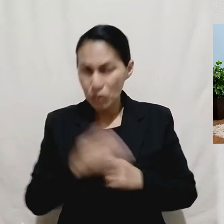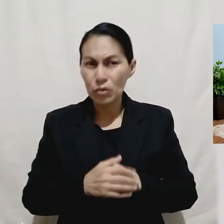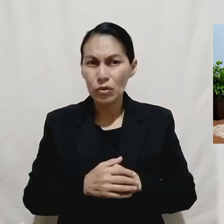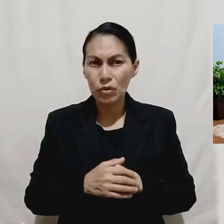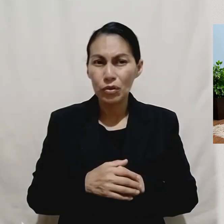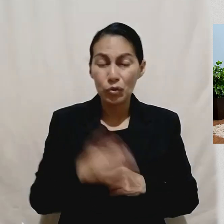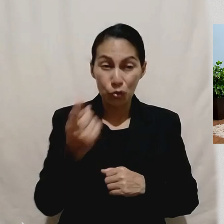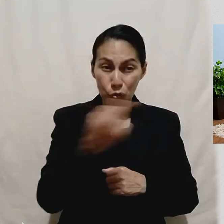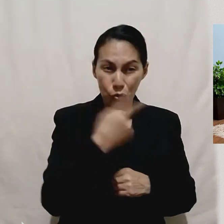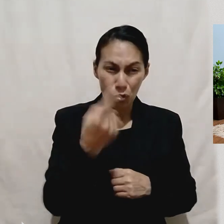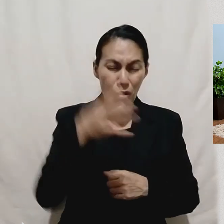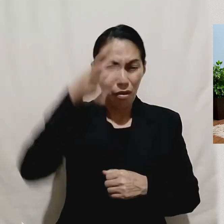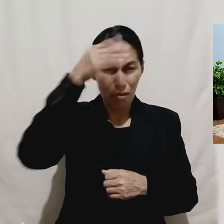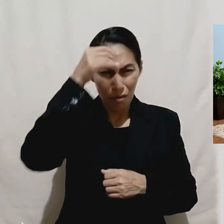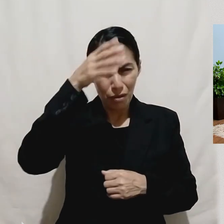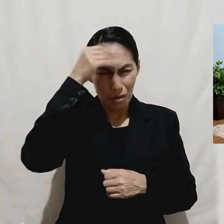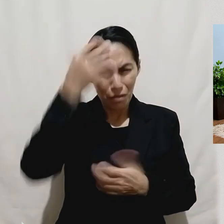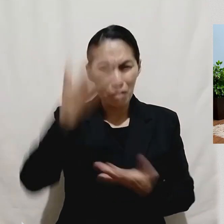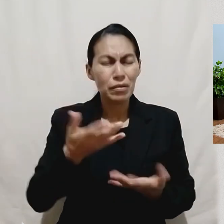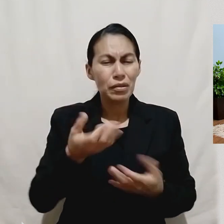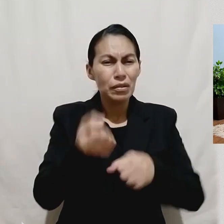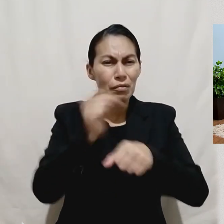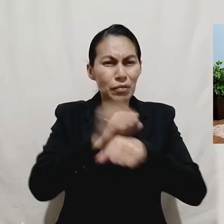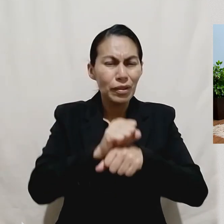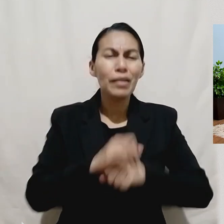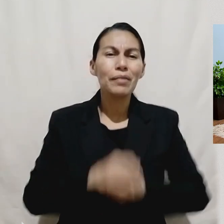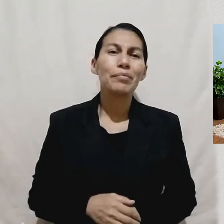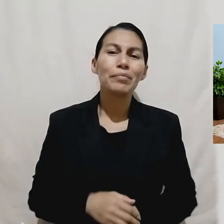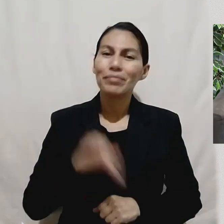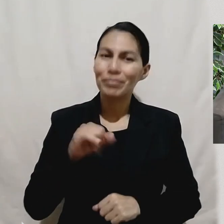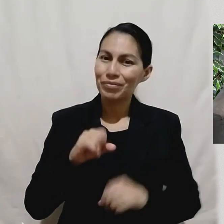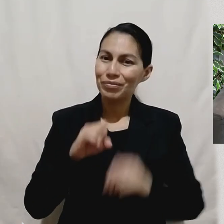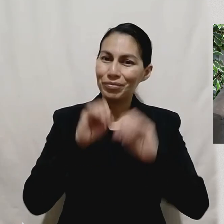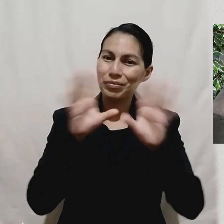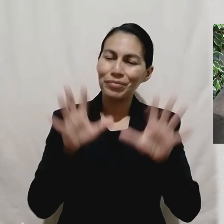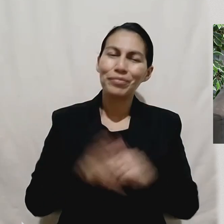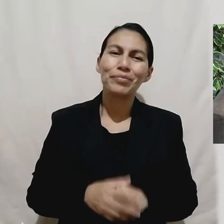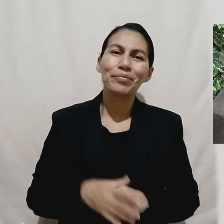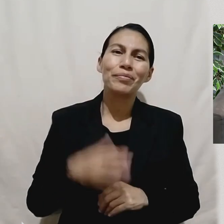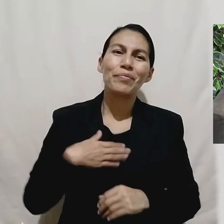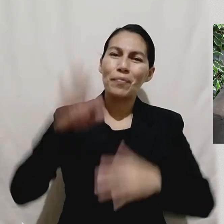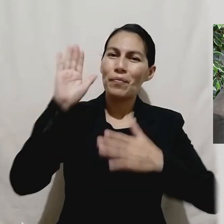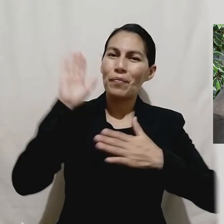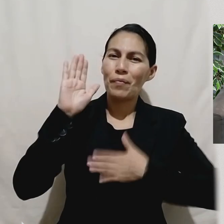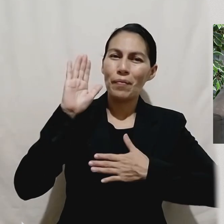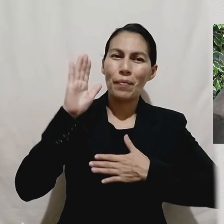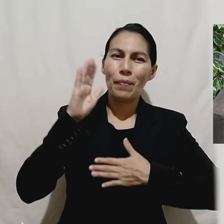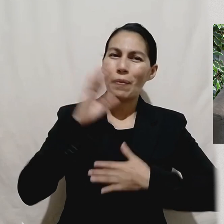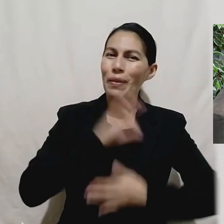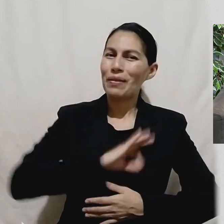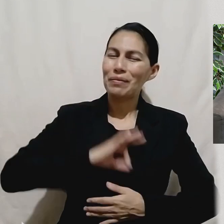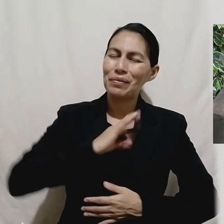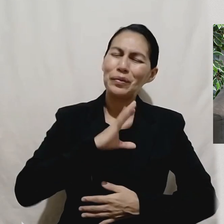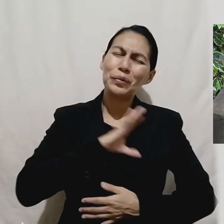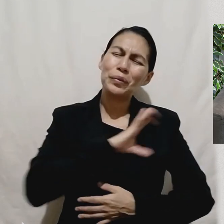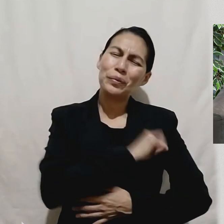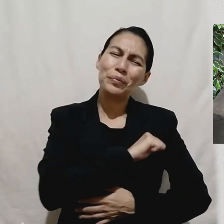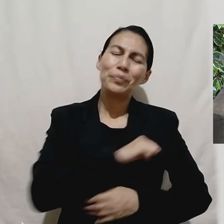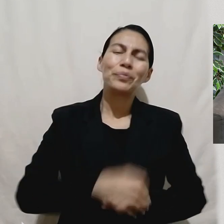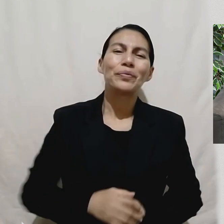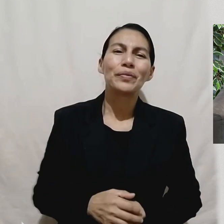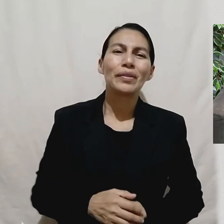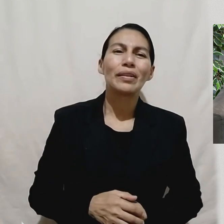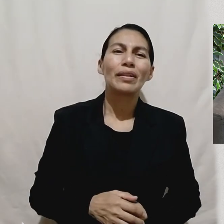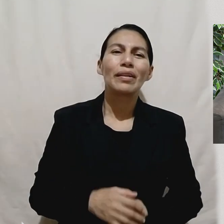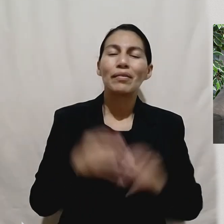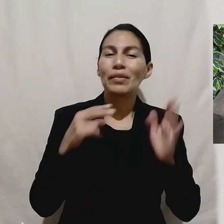con todos y podamos hacerlo nuestro durante esta semana Claro que sí mi promesa favorita Un versículo que me ha estado